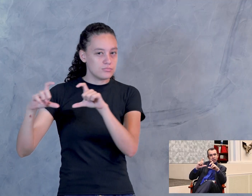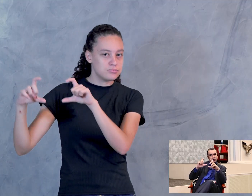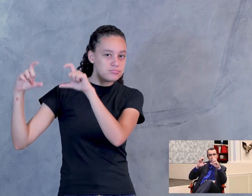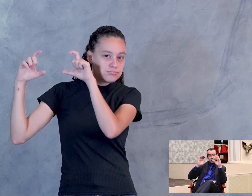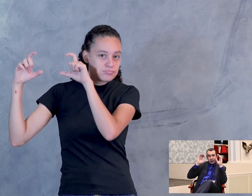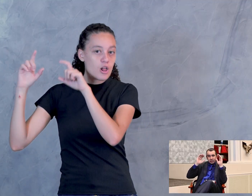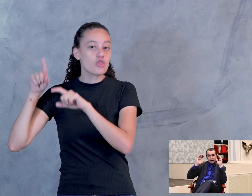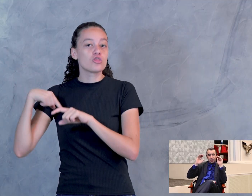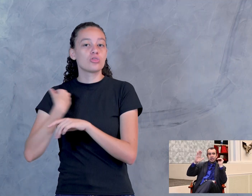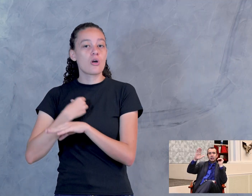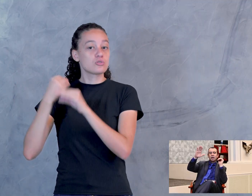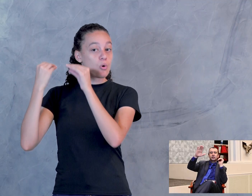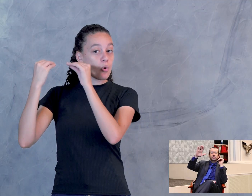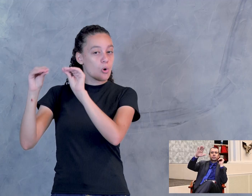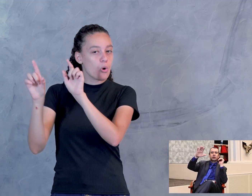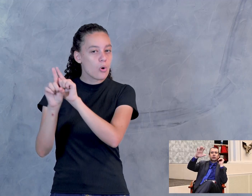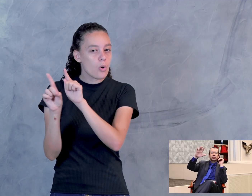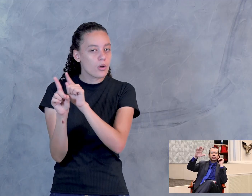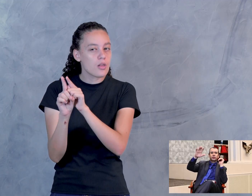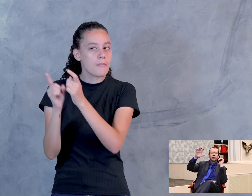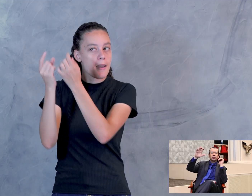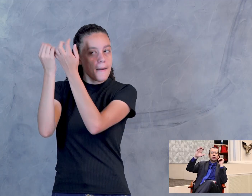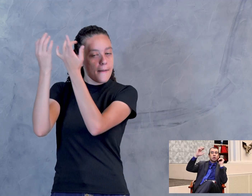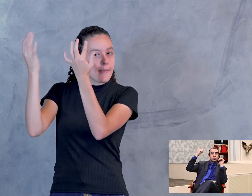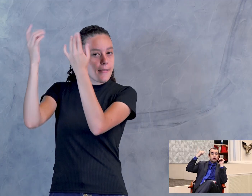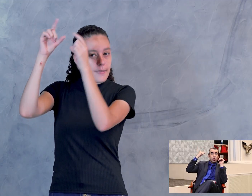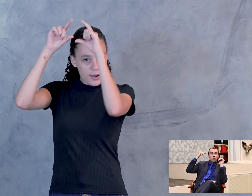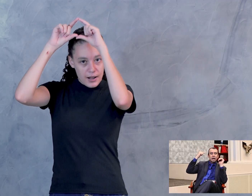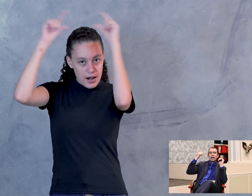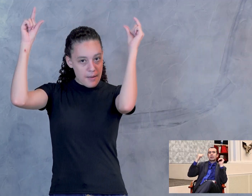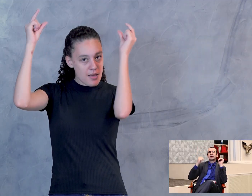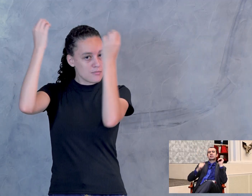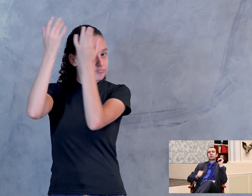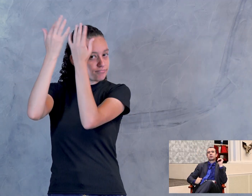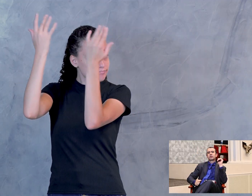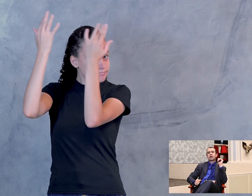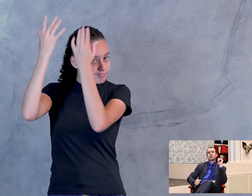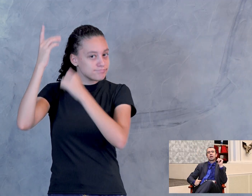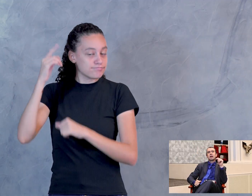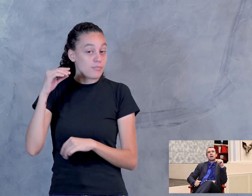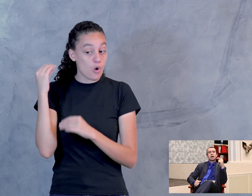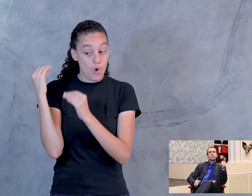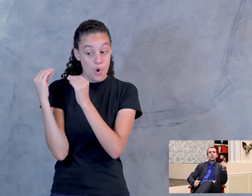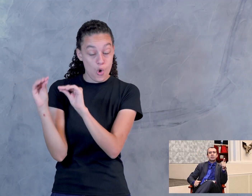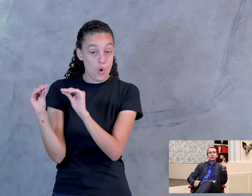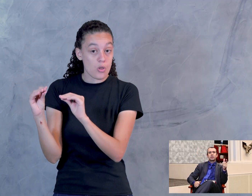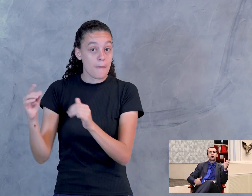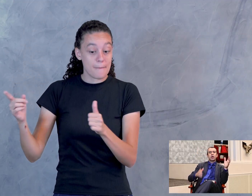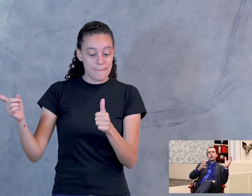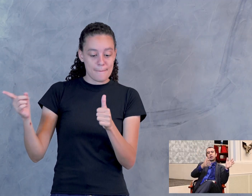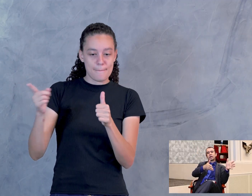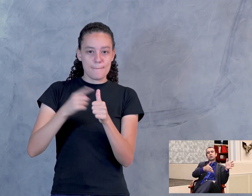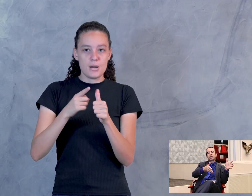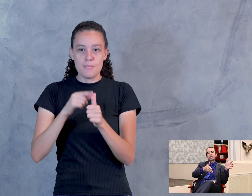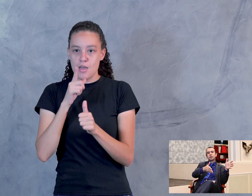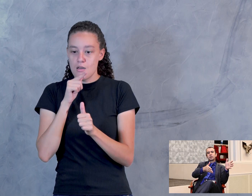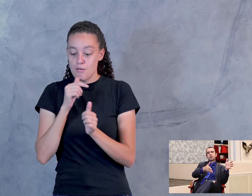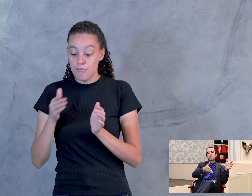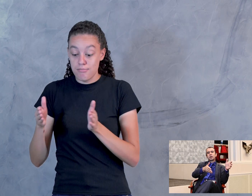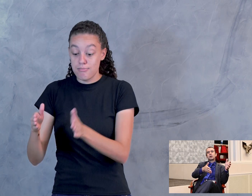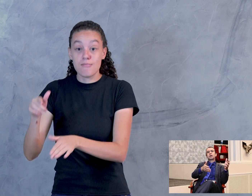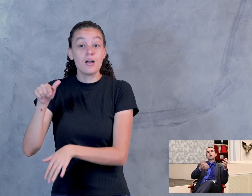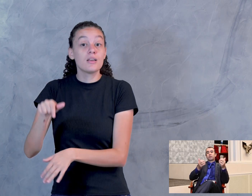nós colocamos a imagem ali de uma coluna de fogo sobre a cabeça do profeta? Ela primeiro veio ali no